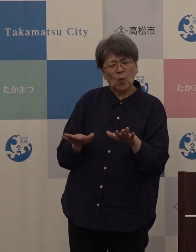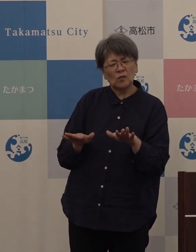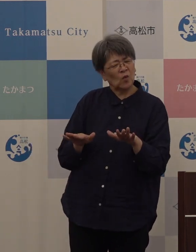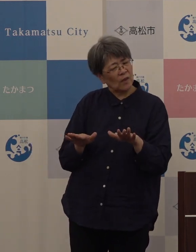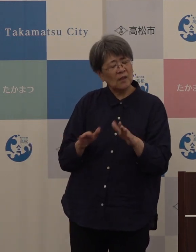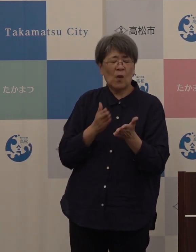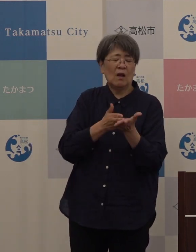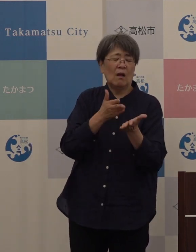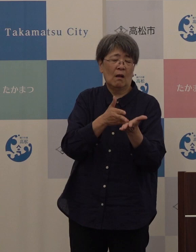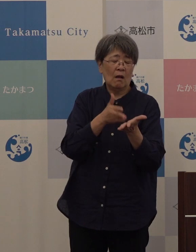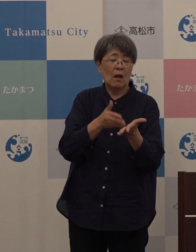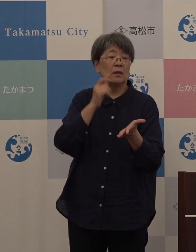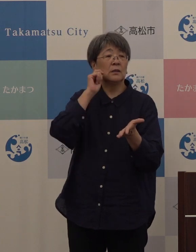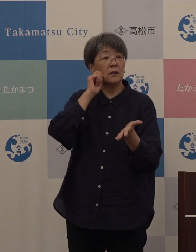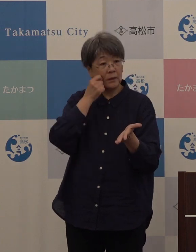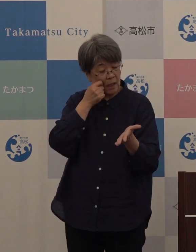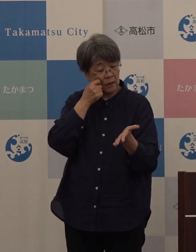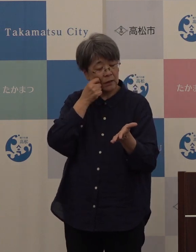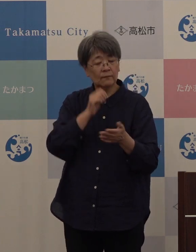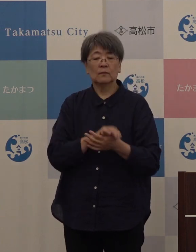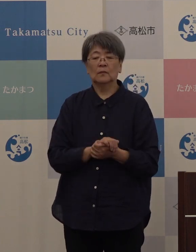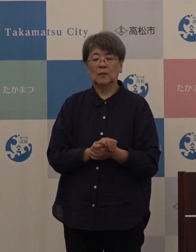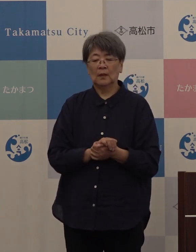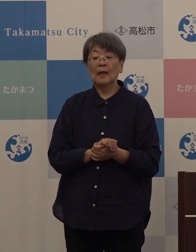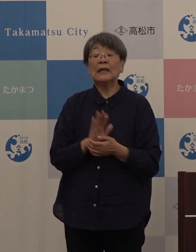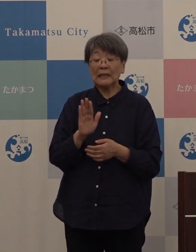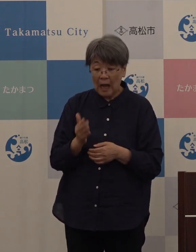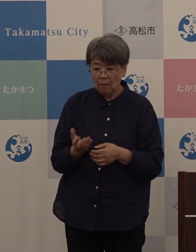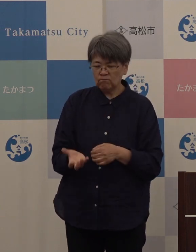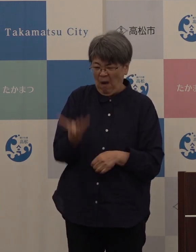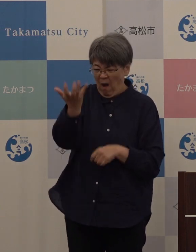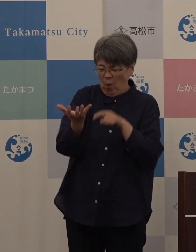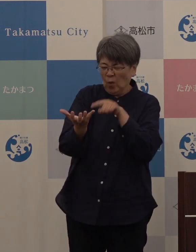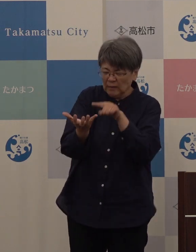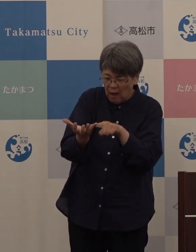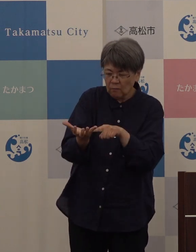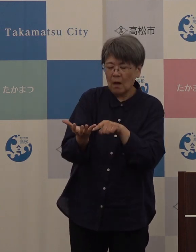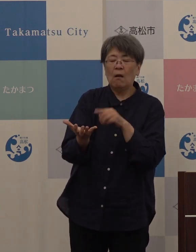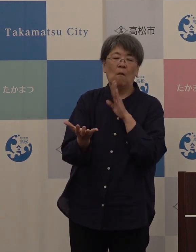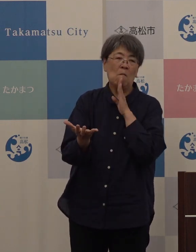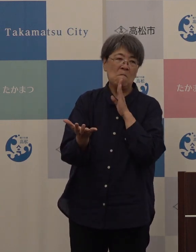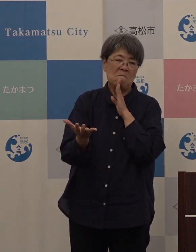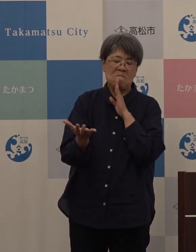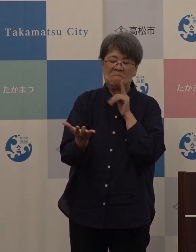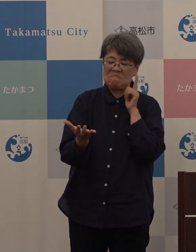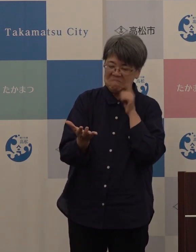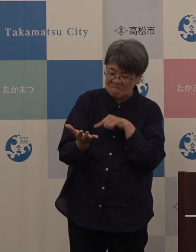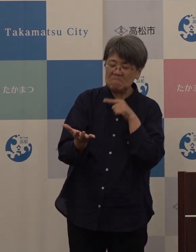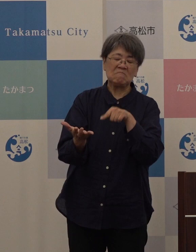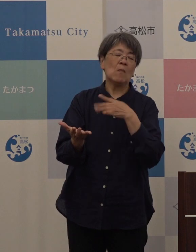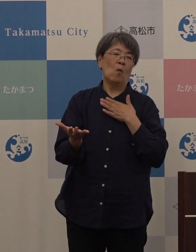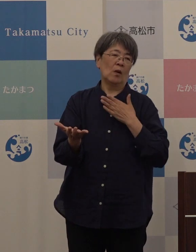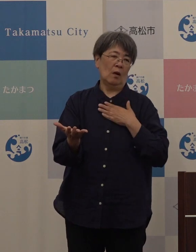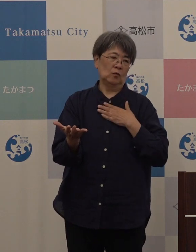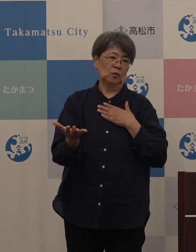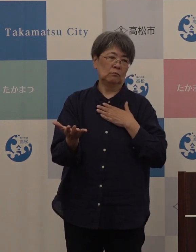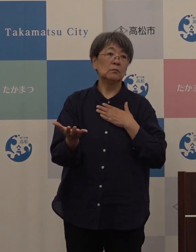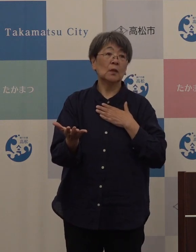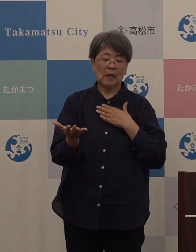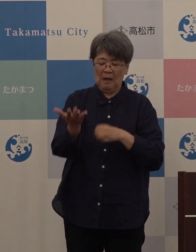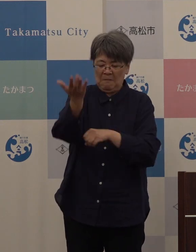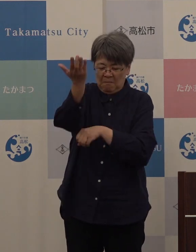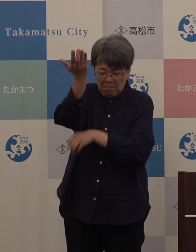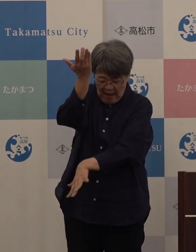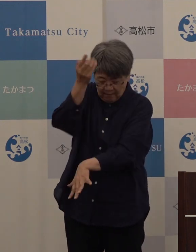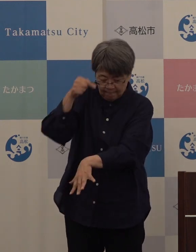とも言えないことかと思っております。まあ、ただこういうことが起こったこと自体はやはり重大に受け止めていただいて、抜本的にやっぱ安全